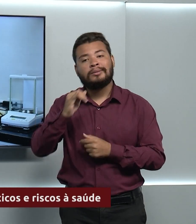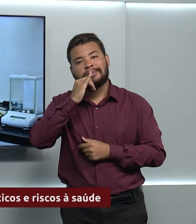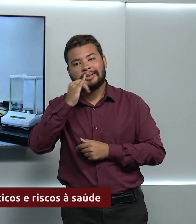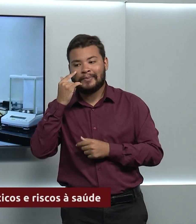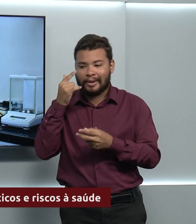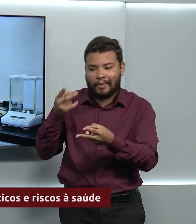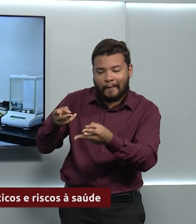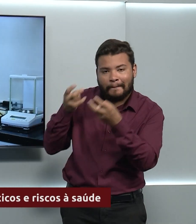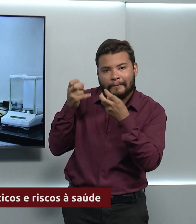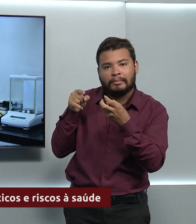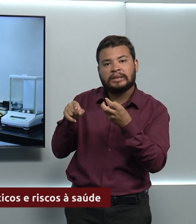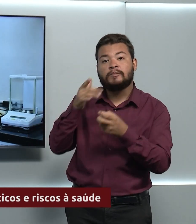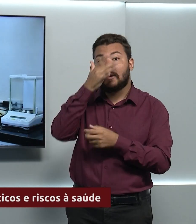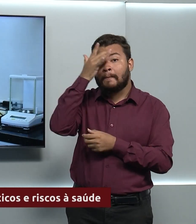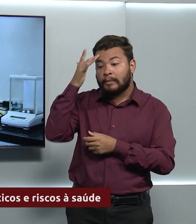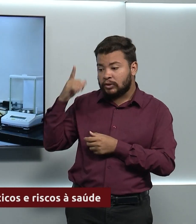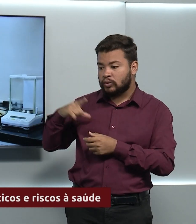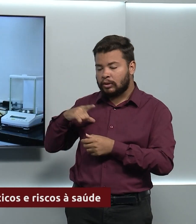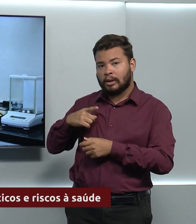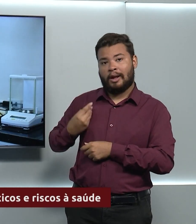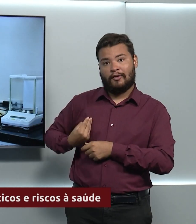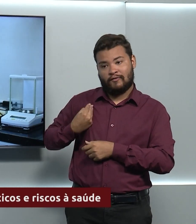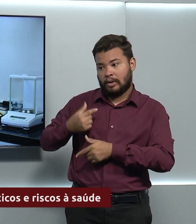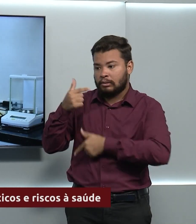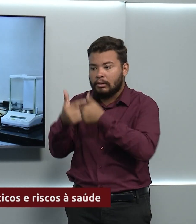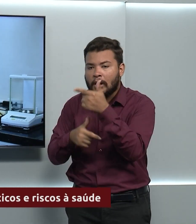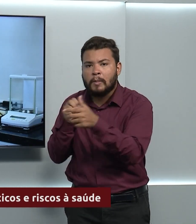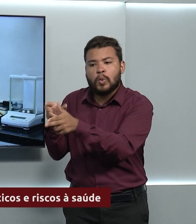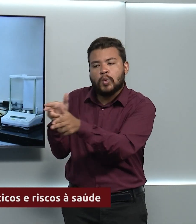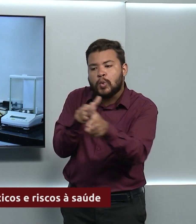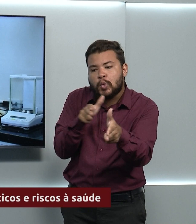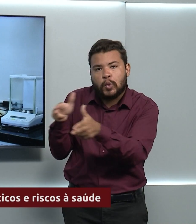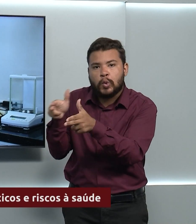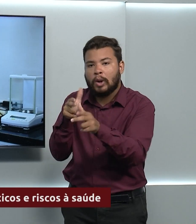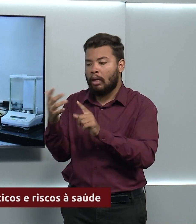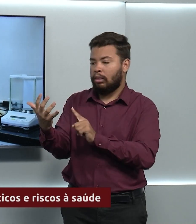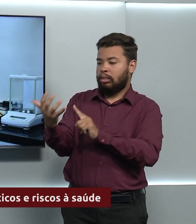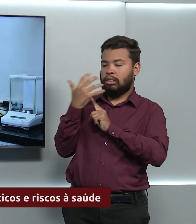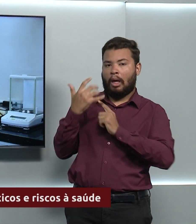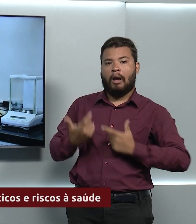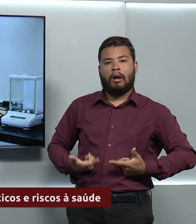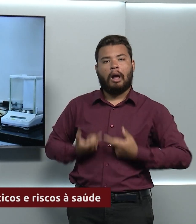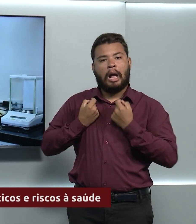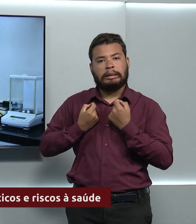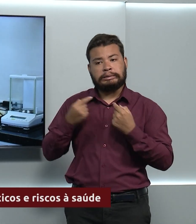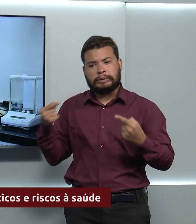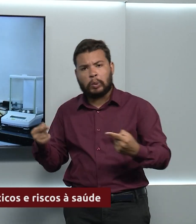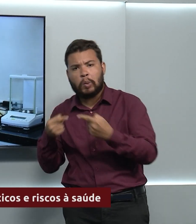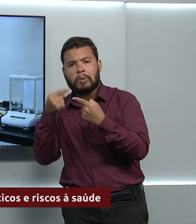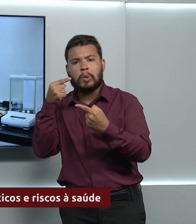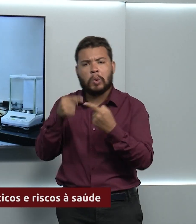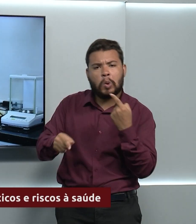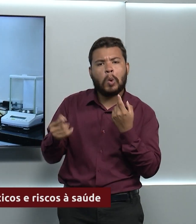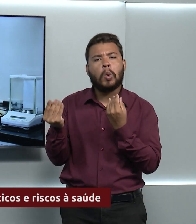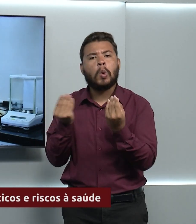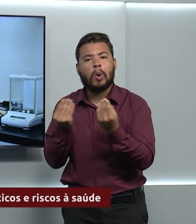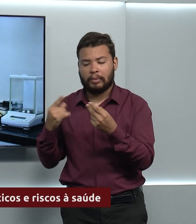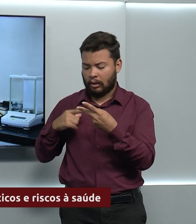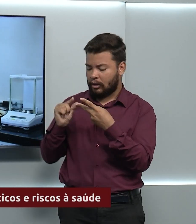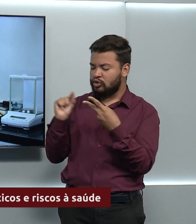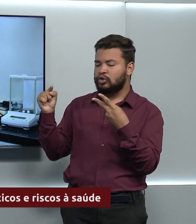se a exposição a agrotóxicos tem algum impacto no desenvolvimento de câncer ou não, quais são os melhores marcadores.